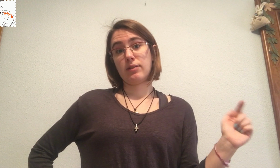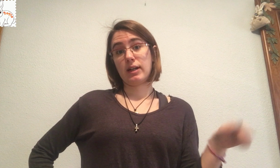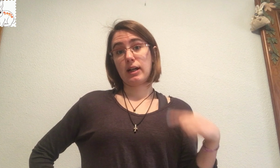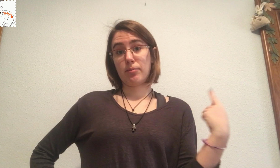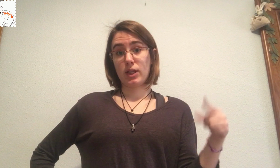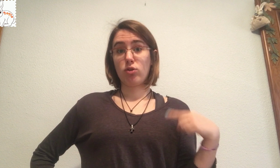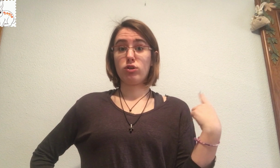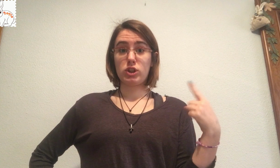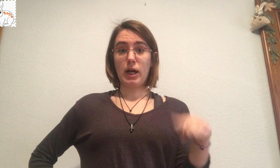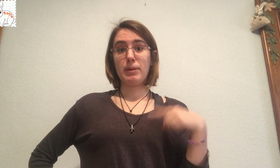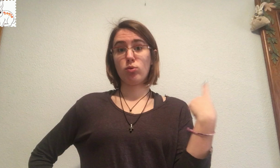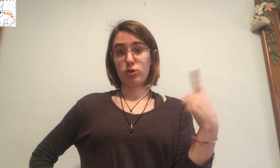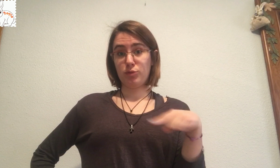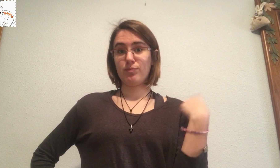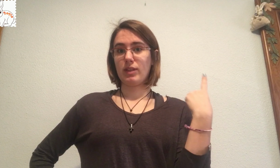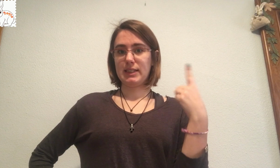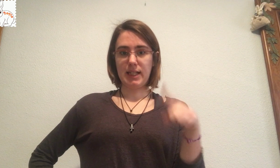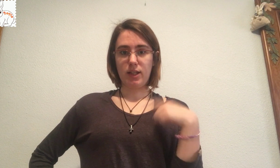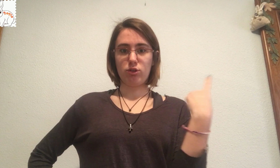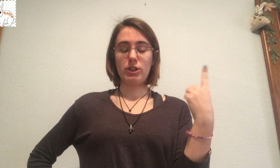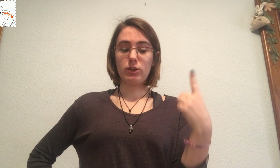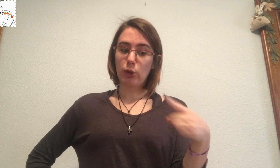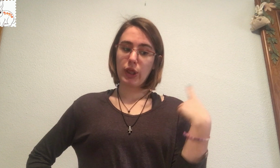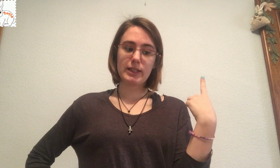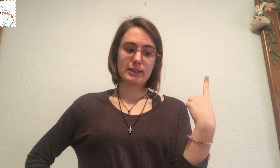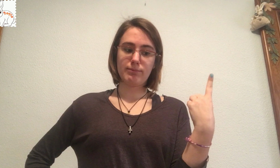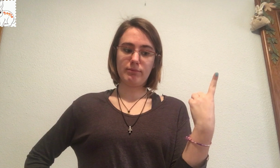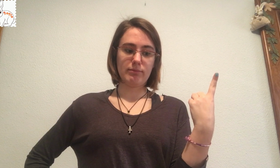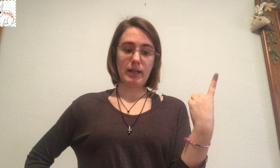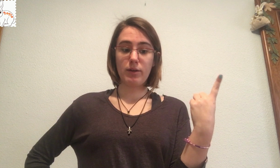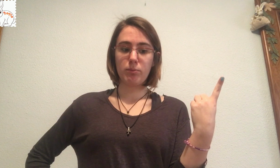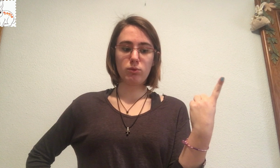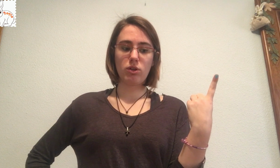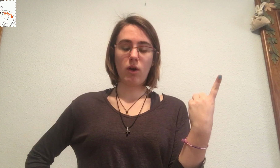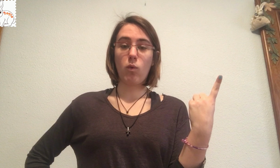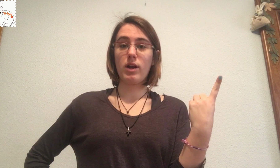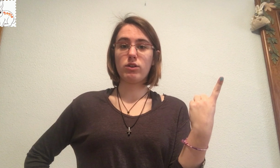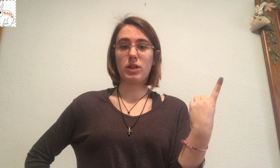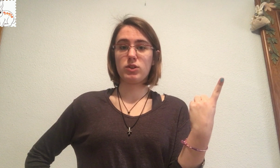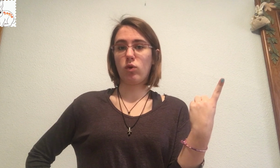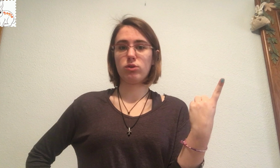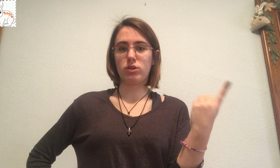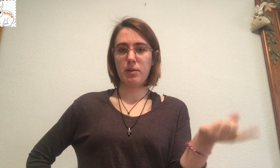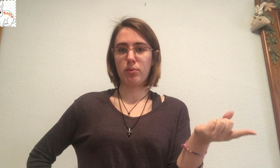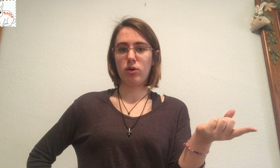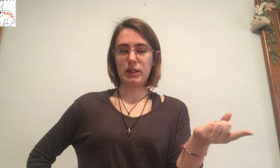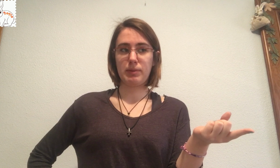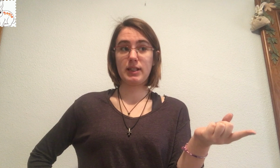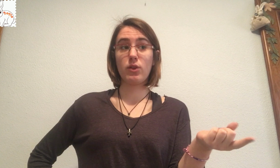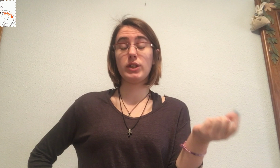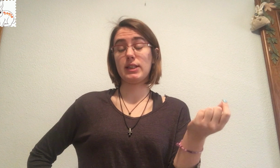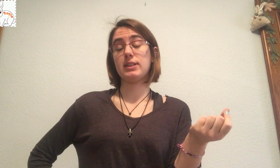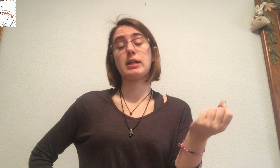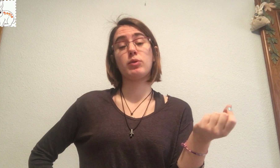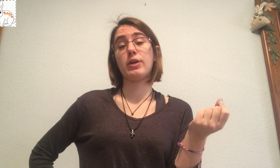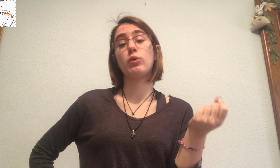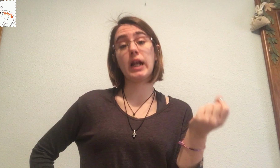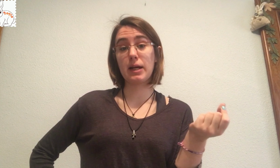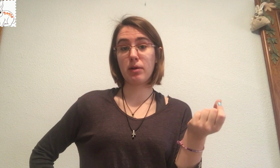se van cambiando los capítulos seguidos Entonces hay un punto en el cual no sabes cuánto tiempo has pasado Y te tienes que poner una alarma